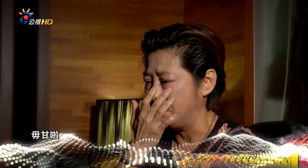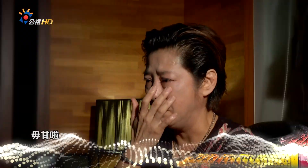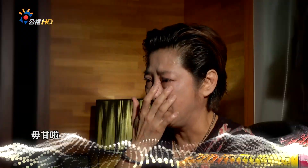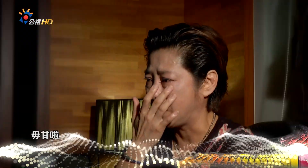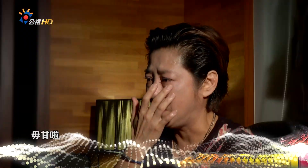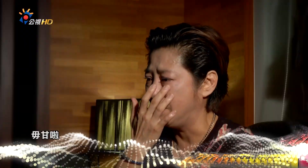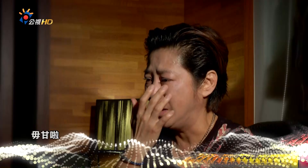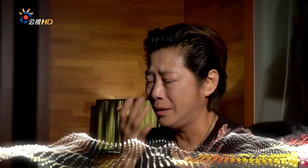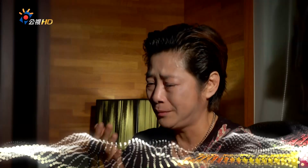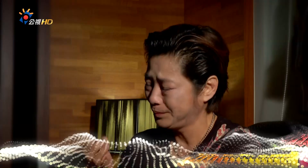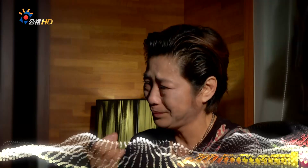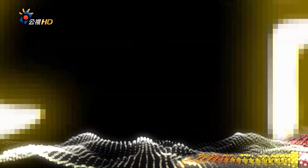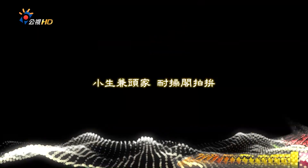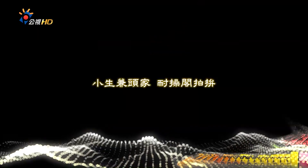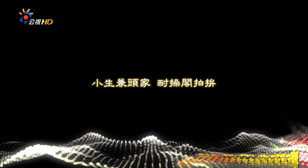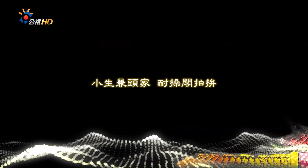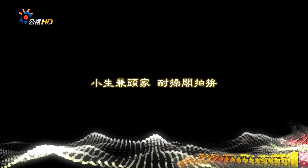唔敢嘛！